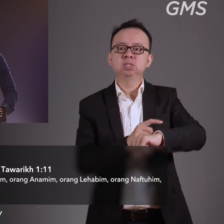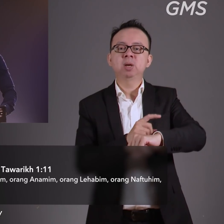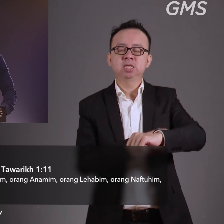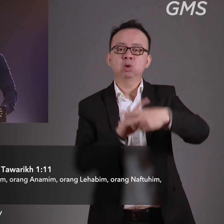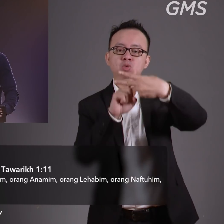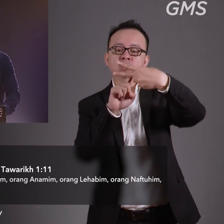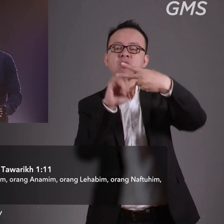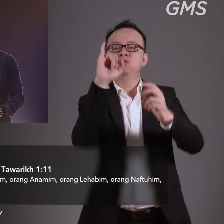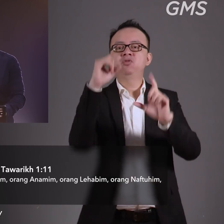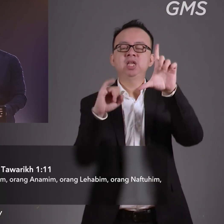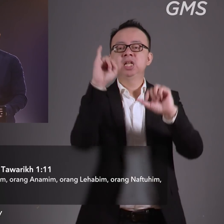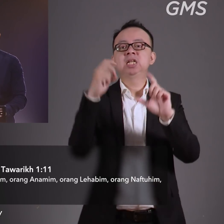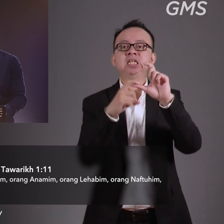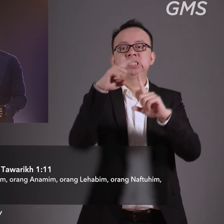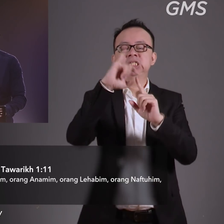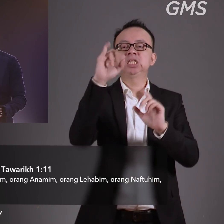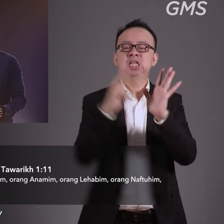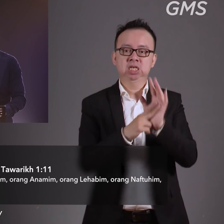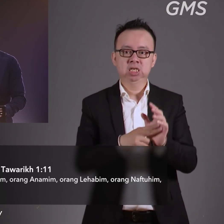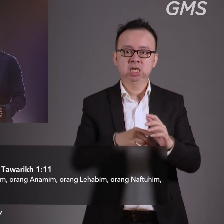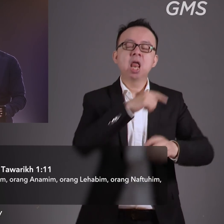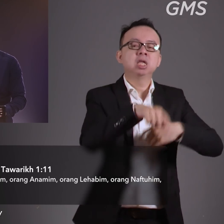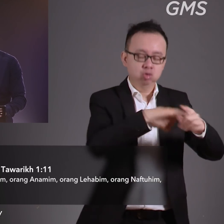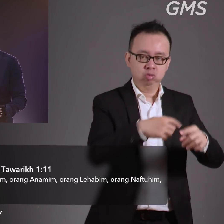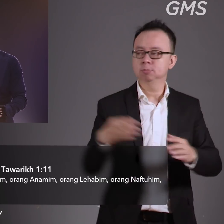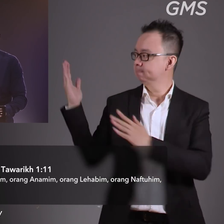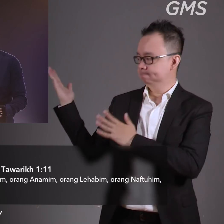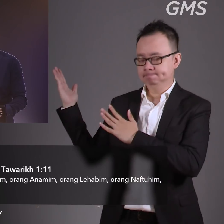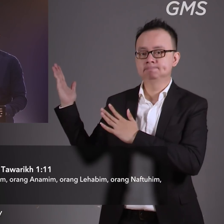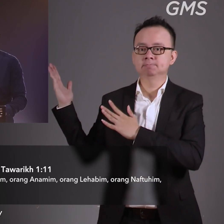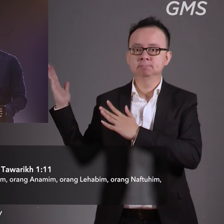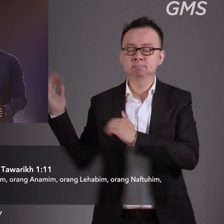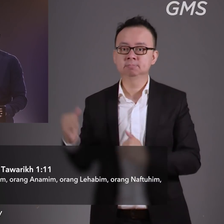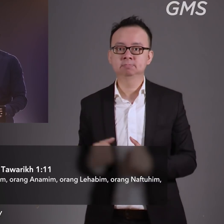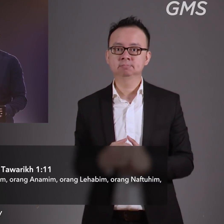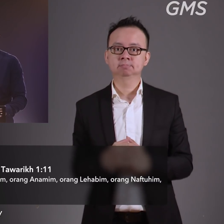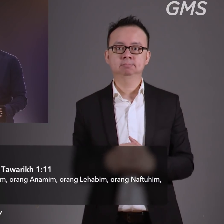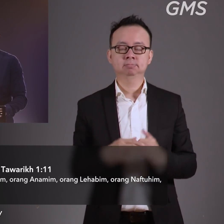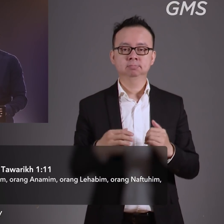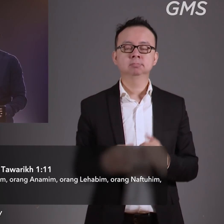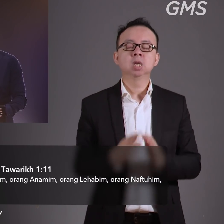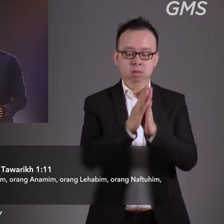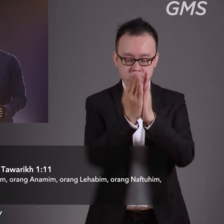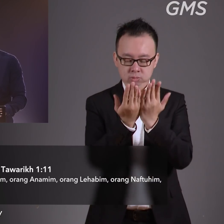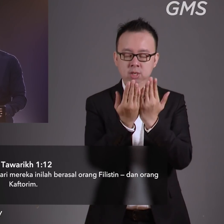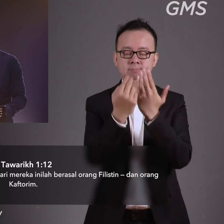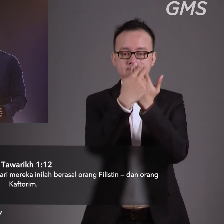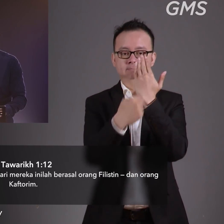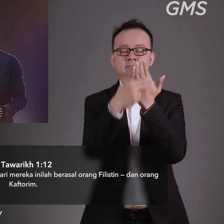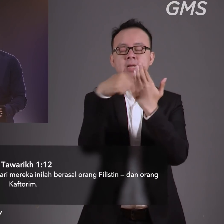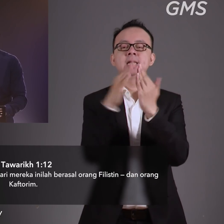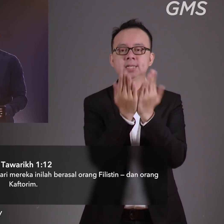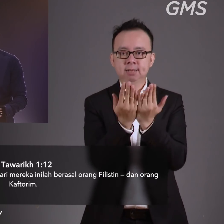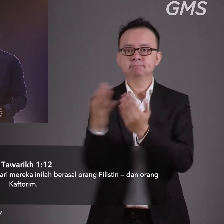Ayat 11, Misraim memperanakan orang Ludim, orang Anamim, orang Lehabim, orang Naftuhim,